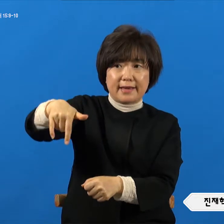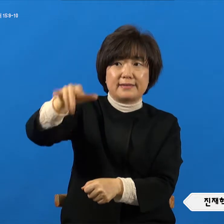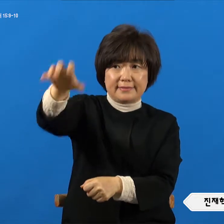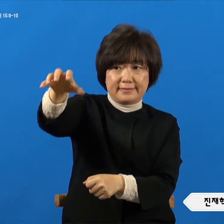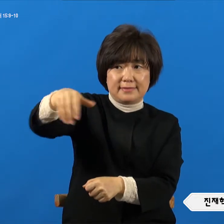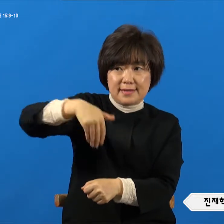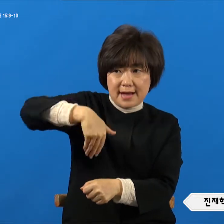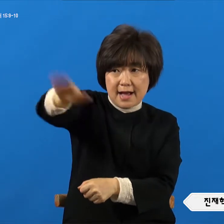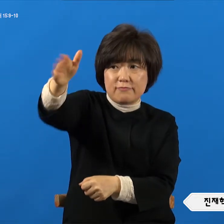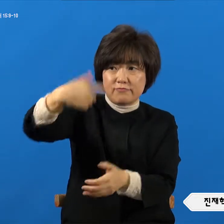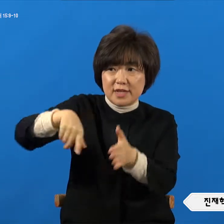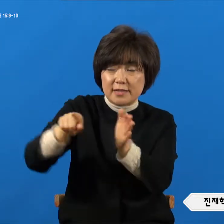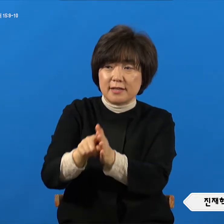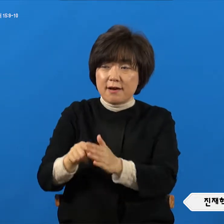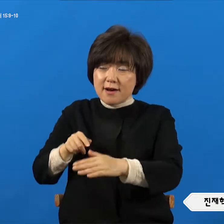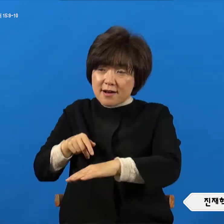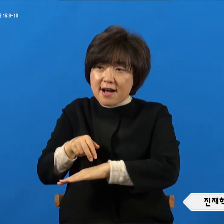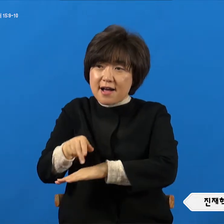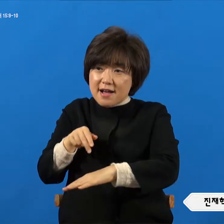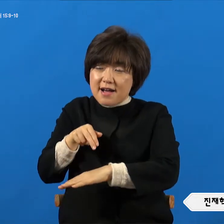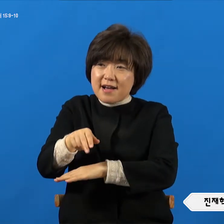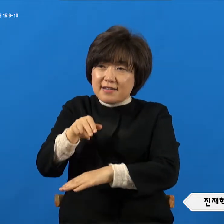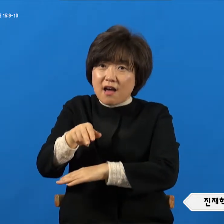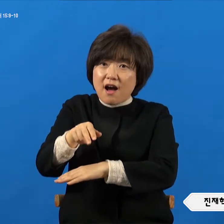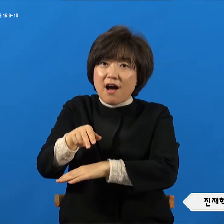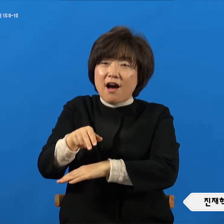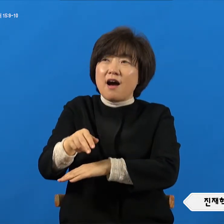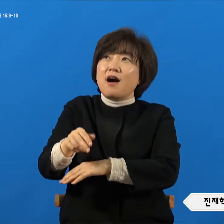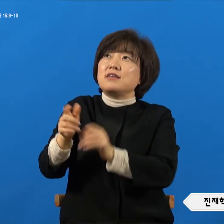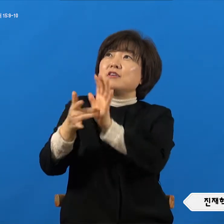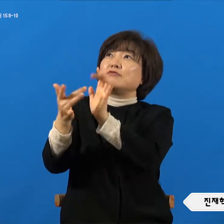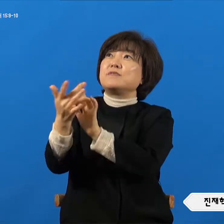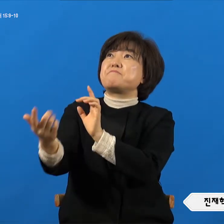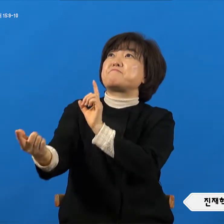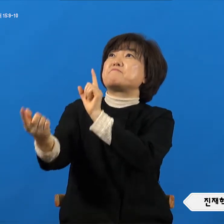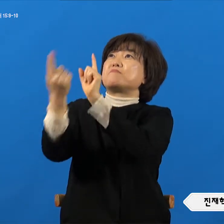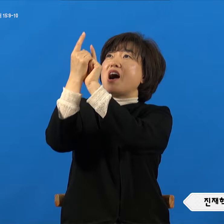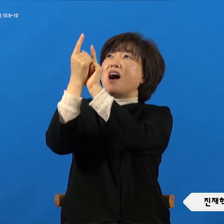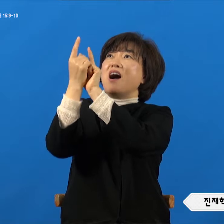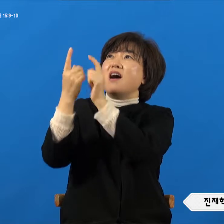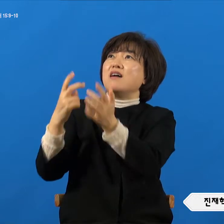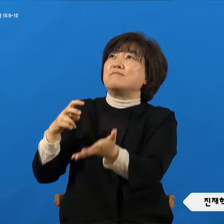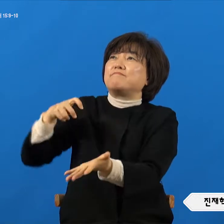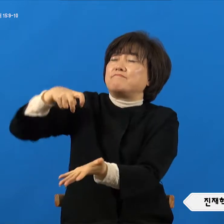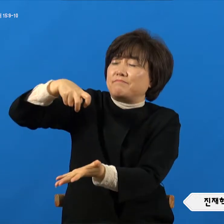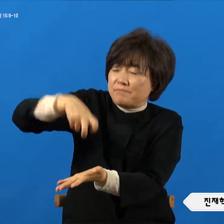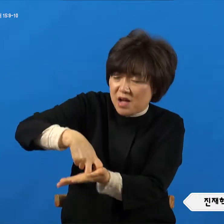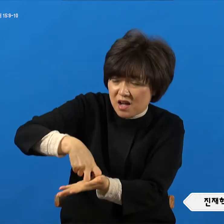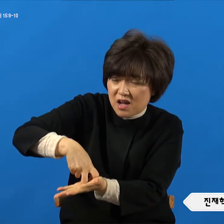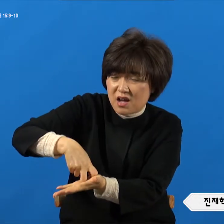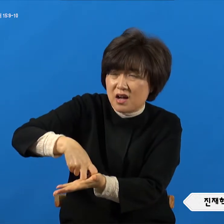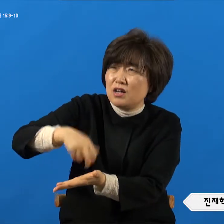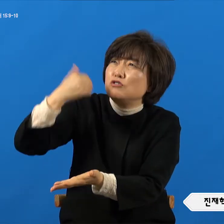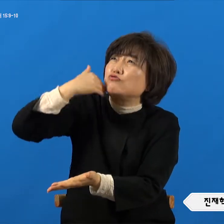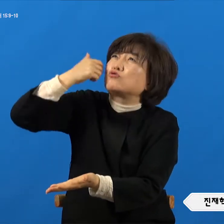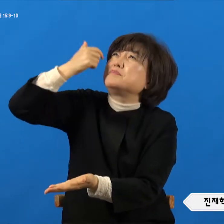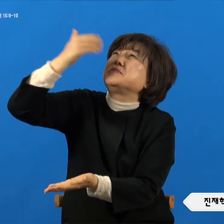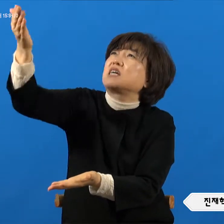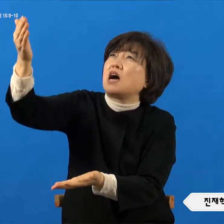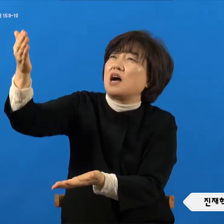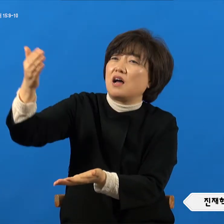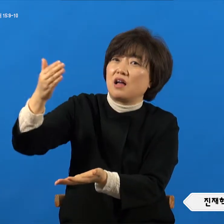그가 엎드려집니다. 주여 뉘시오니까 나는 내가 핍박하는 예수다. 그 말을 듣고 그가